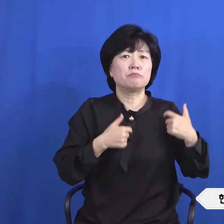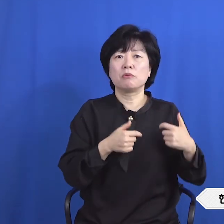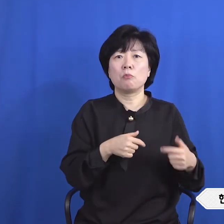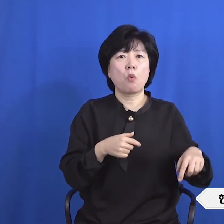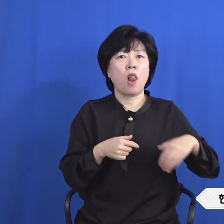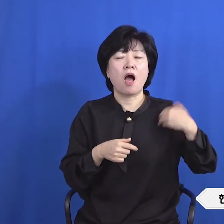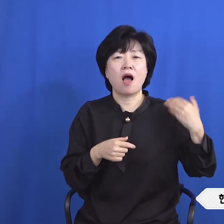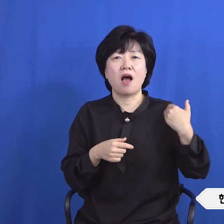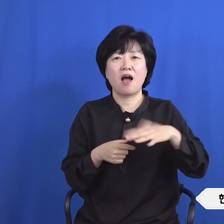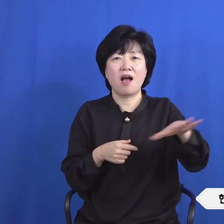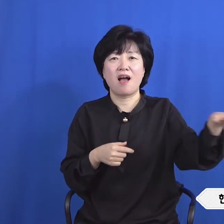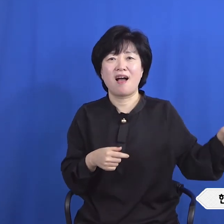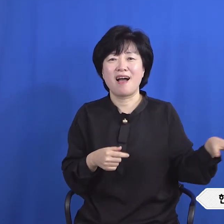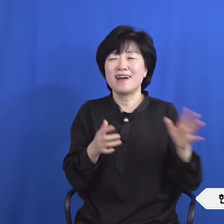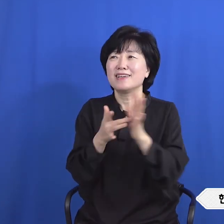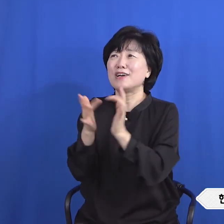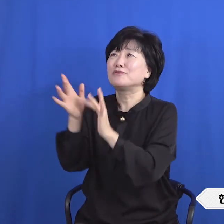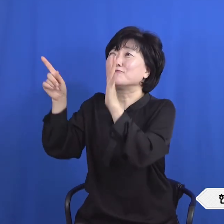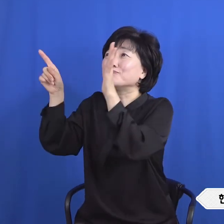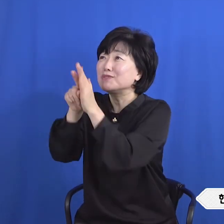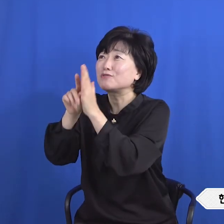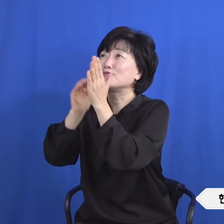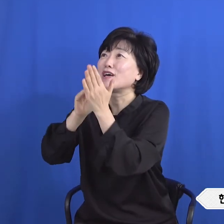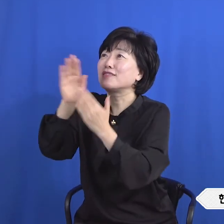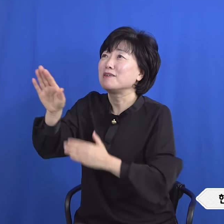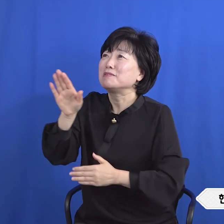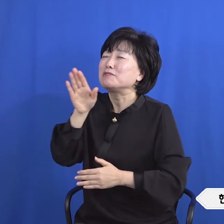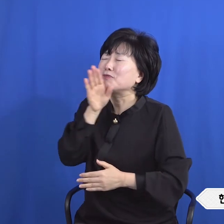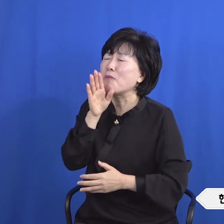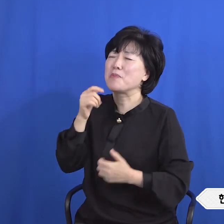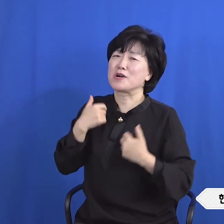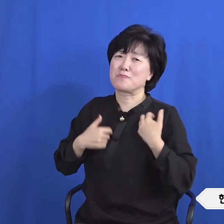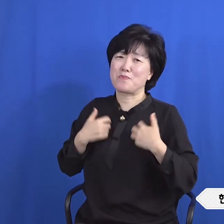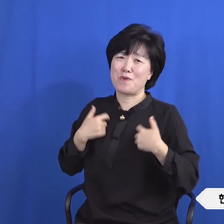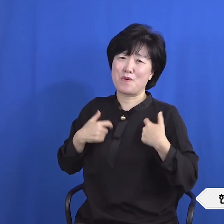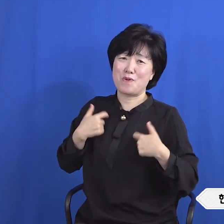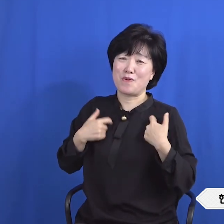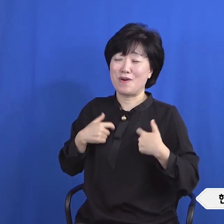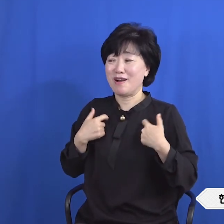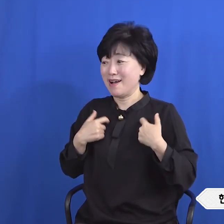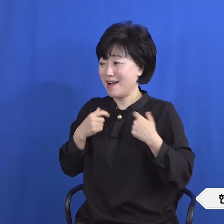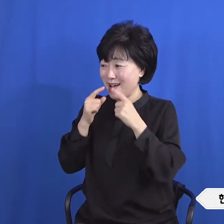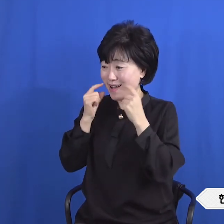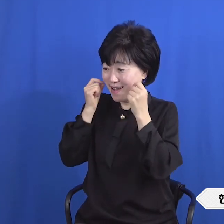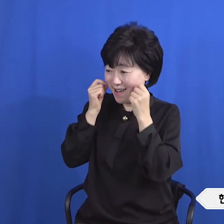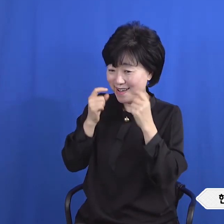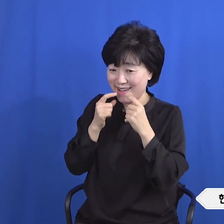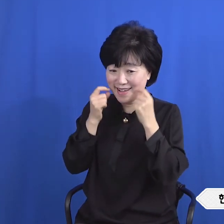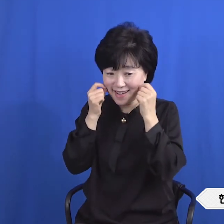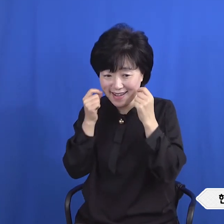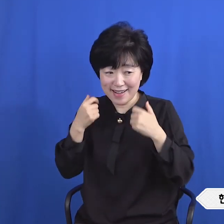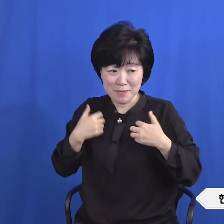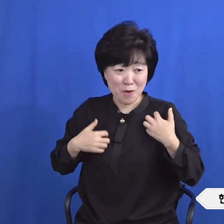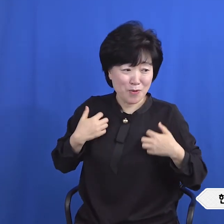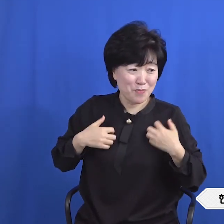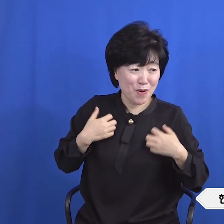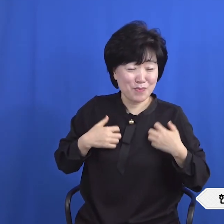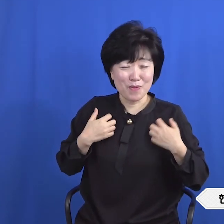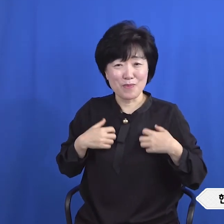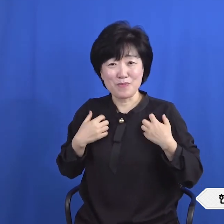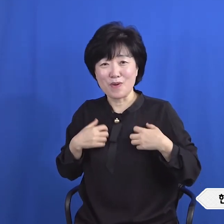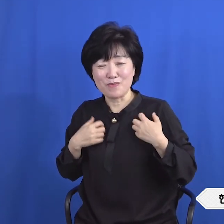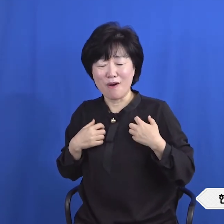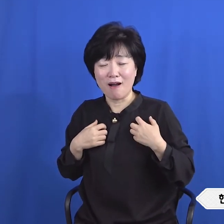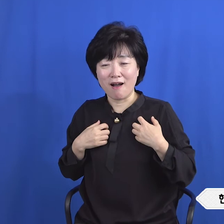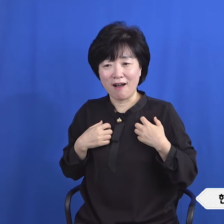같아요. 예수 믿고 나니까 정말 너무 기뻐서 아무한테나 희죽희죽 웃어주고 싶고 실제로 그러고 다녔어요.